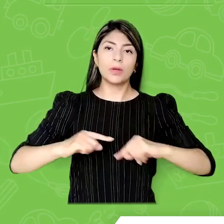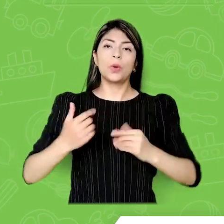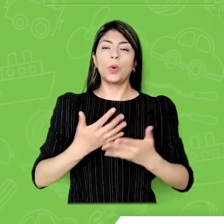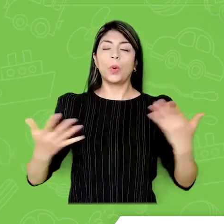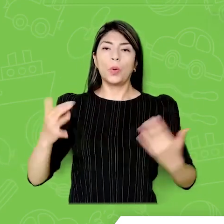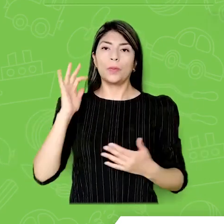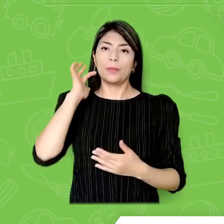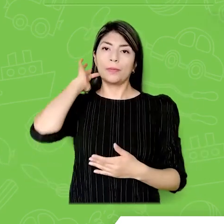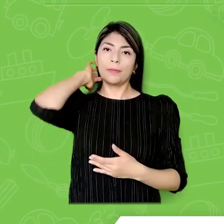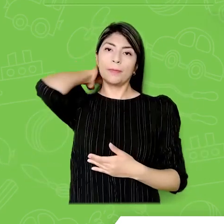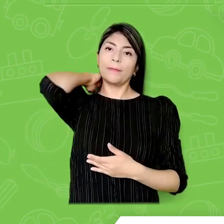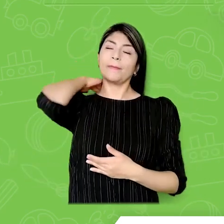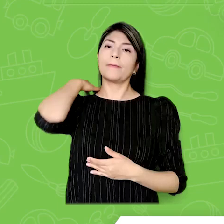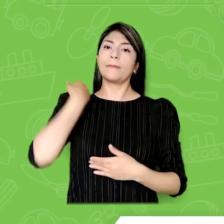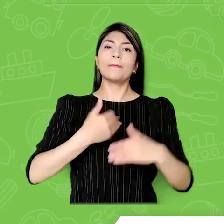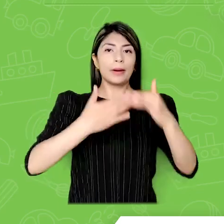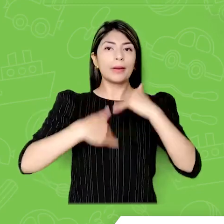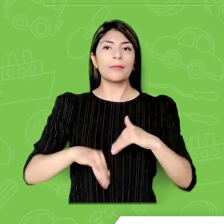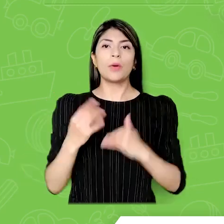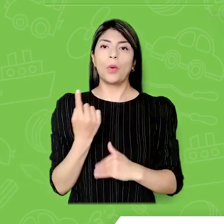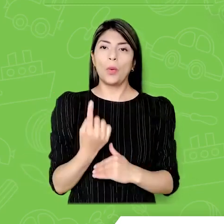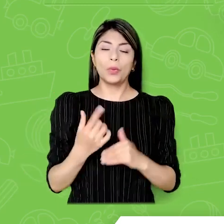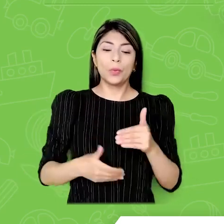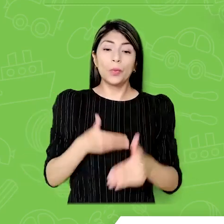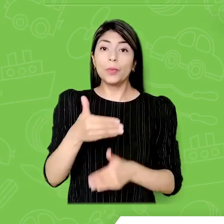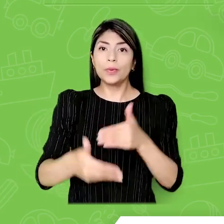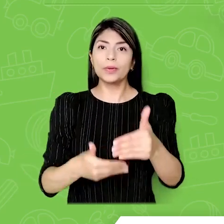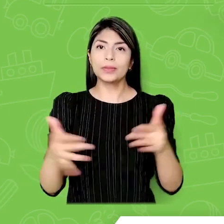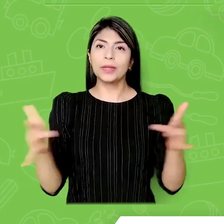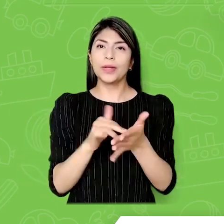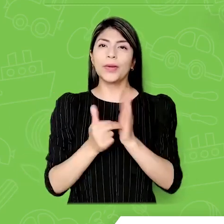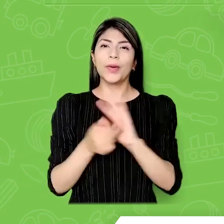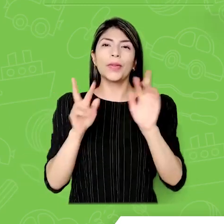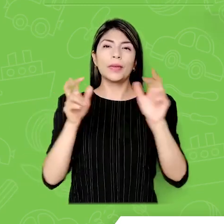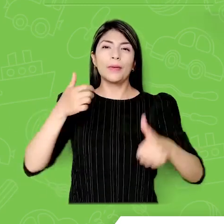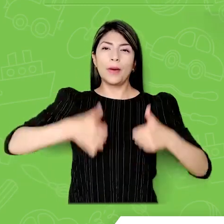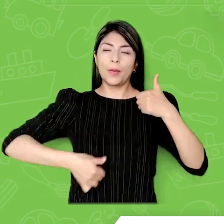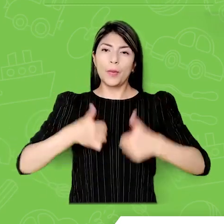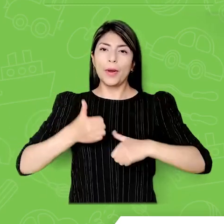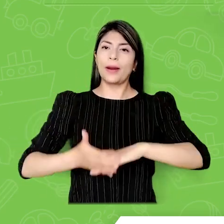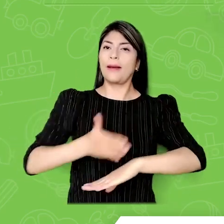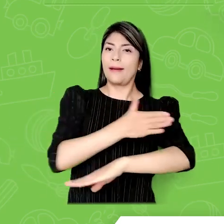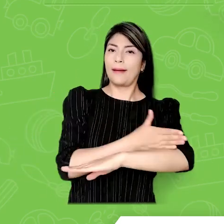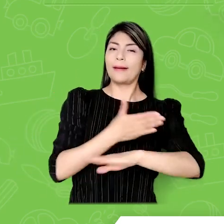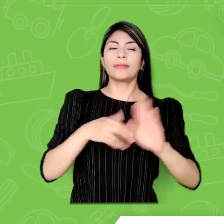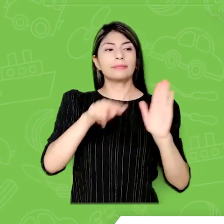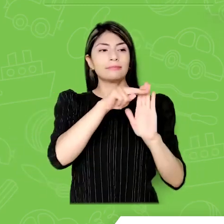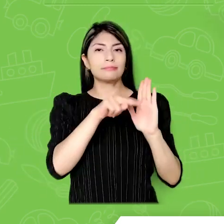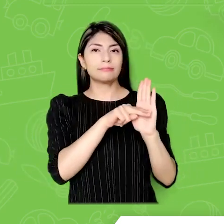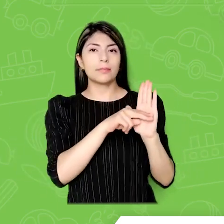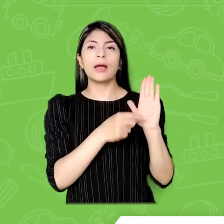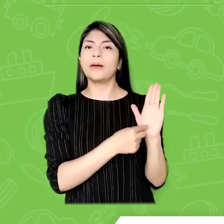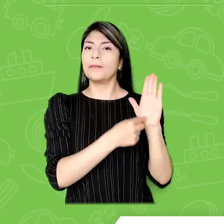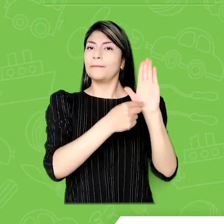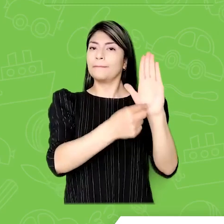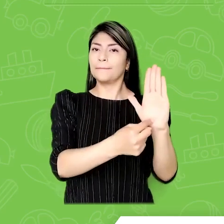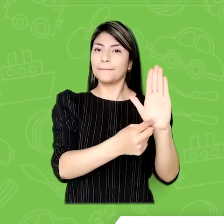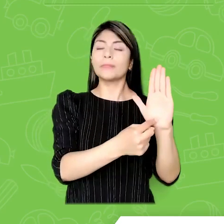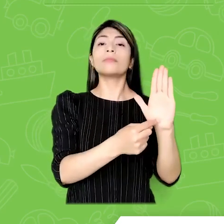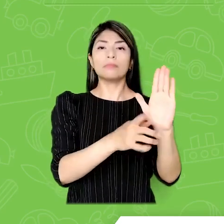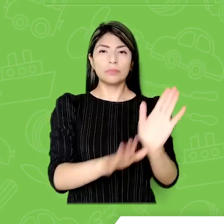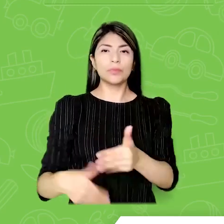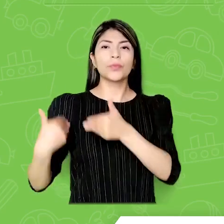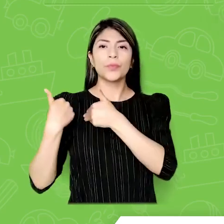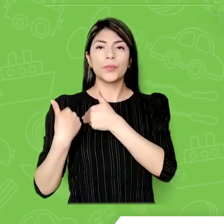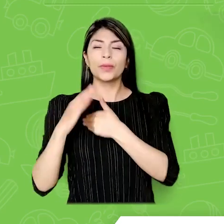de las disposiciones previstas en esta normativa serán responsabilidad exclusiva del aspirante. La inobservancia de lo señalado